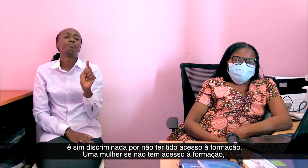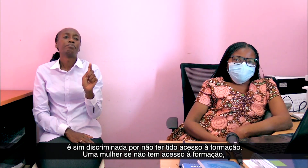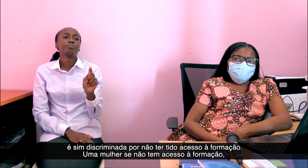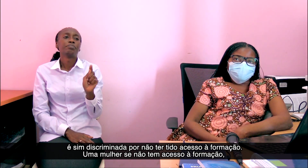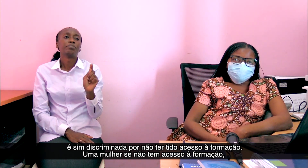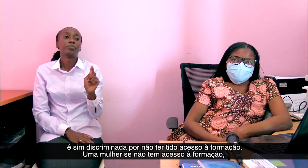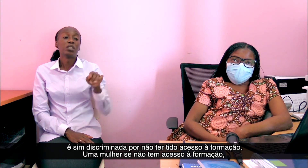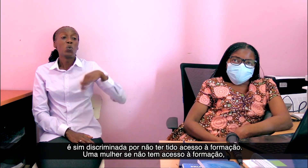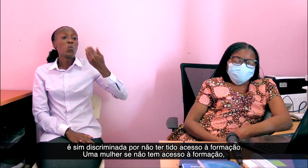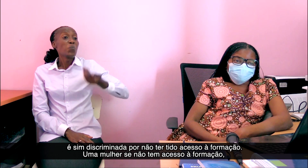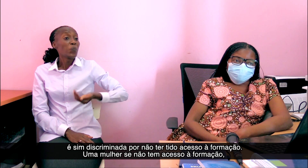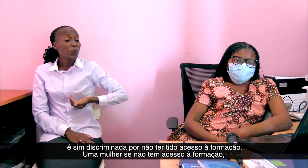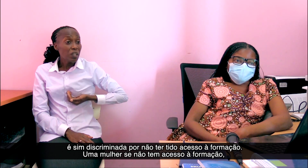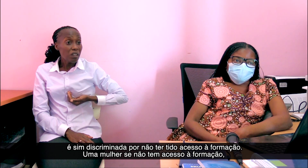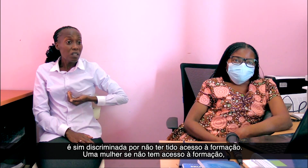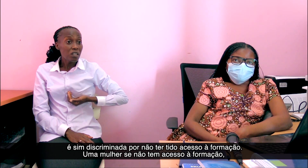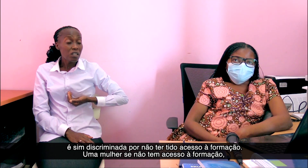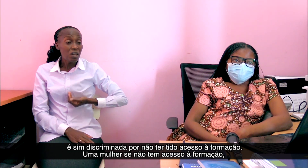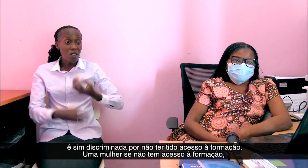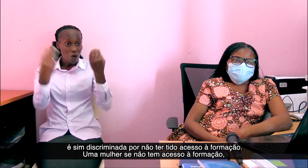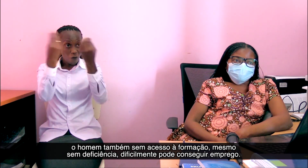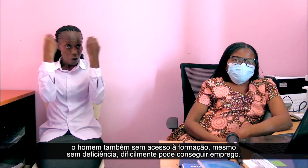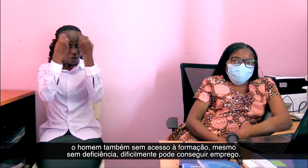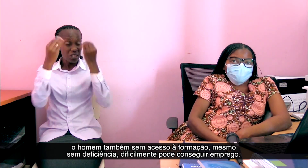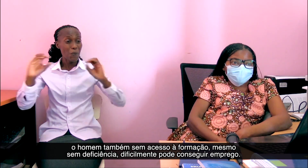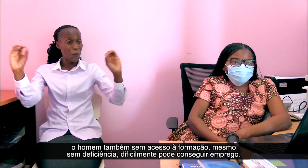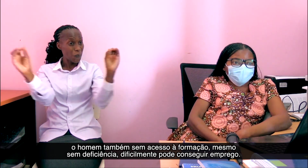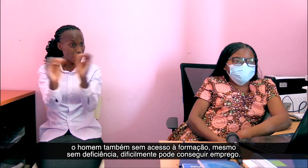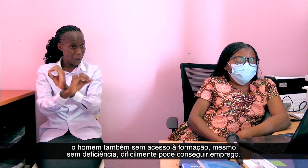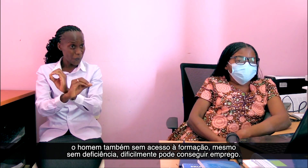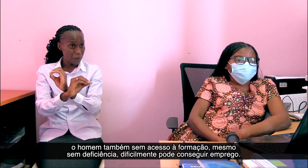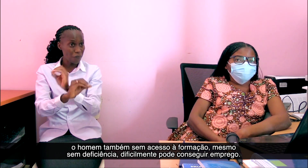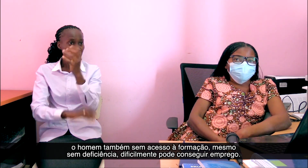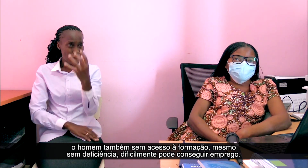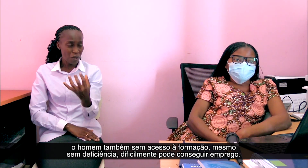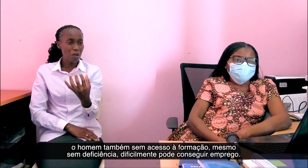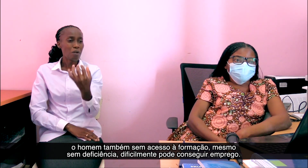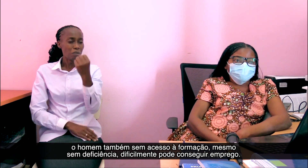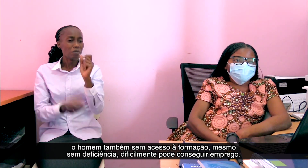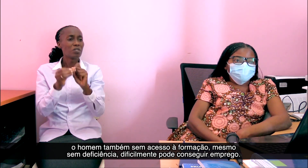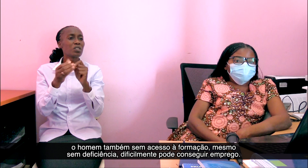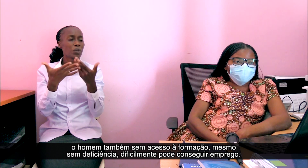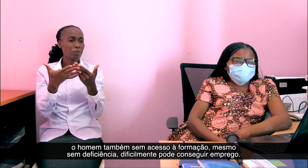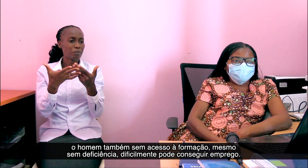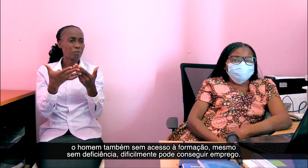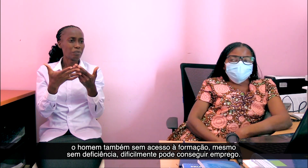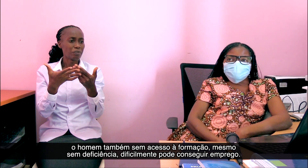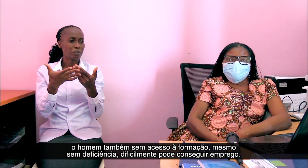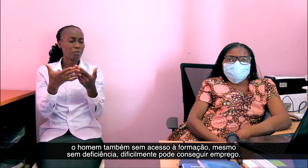Uma mulher, se não tem acesso à formação, o homem também sem acesso à formação, mesmo sem